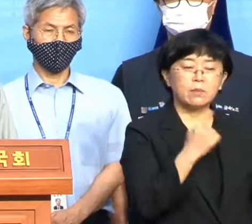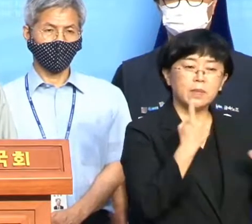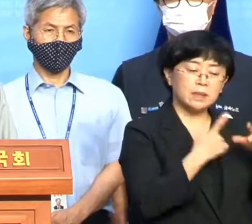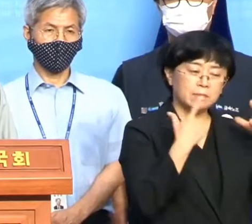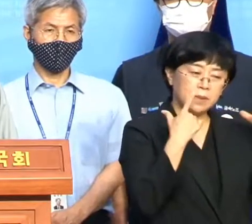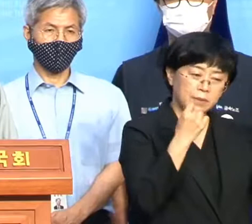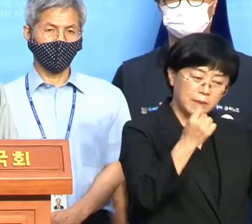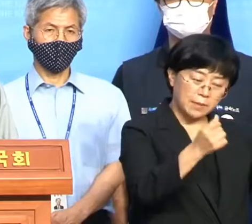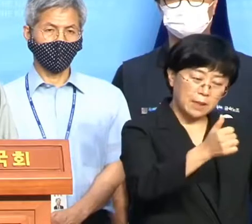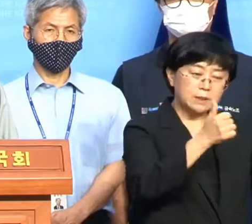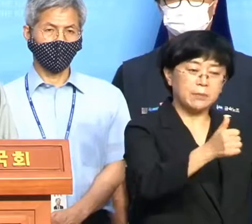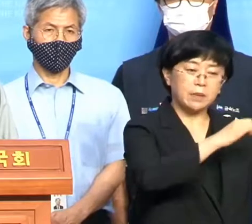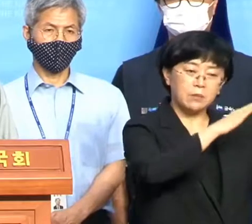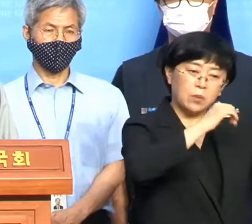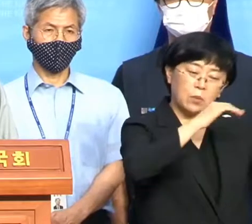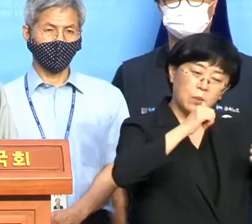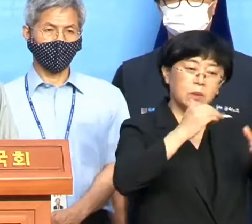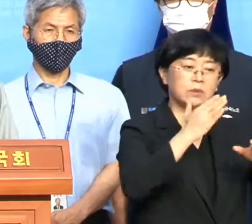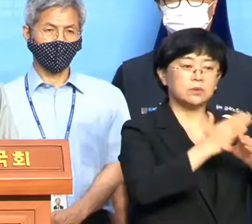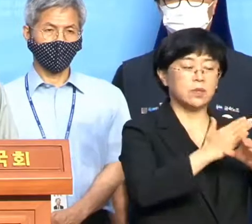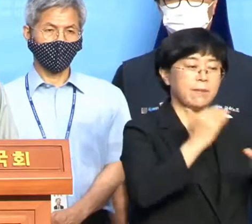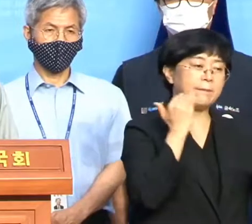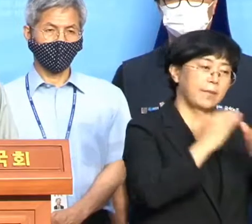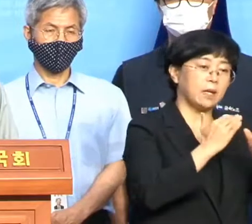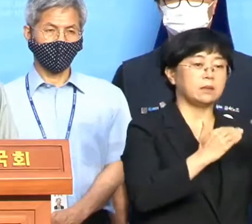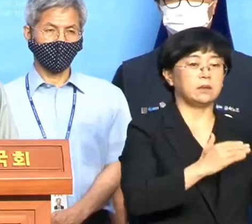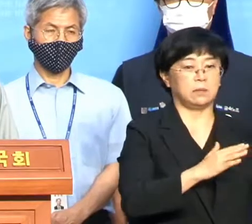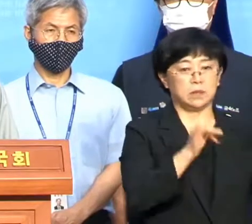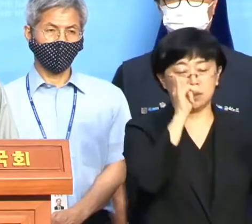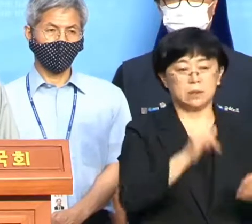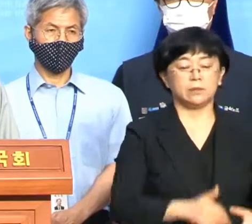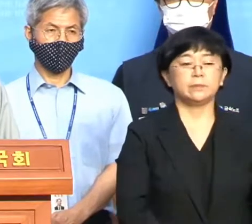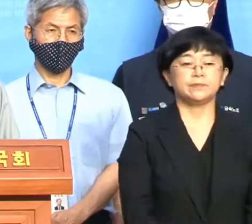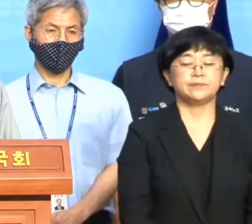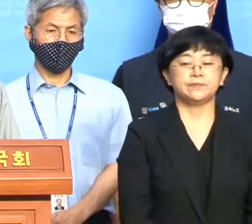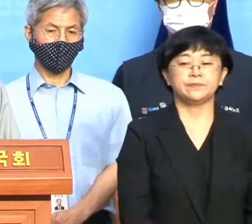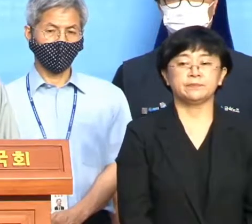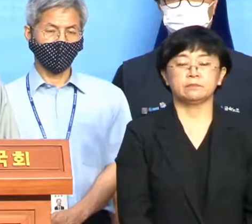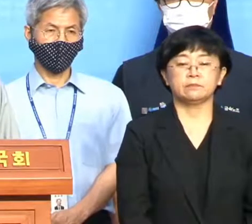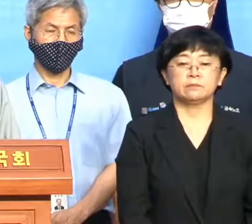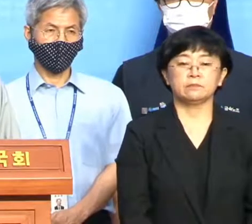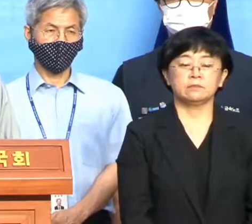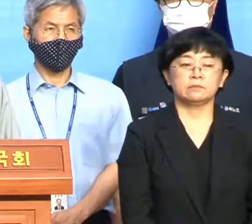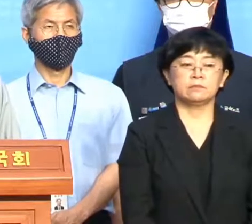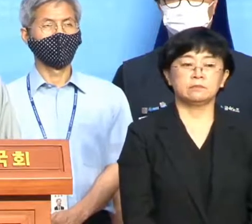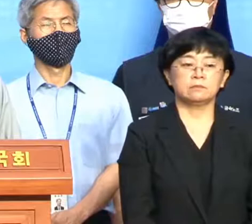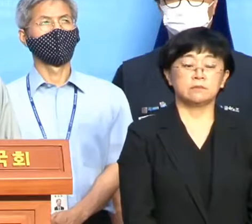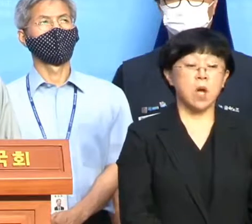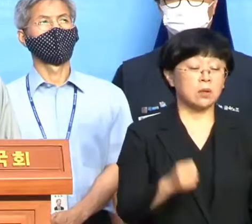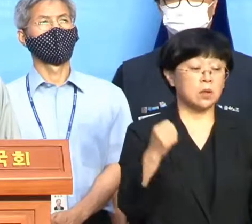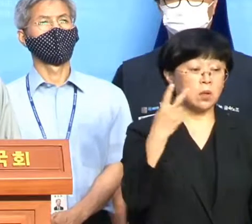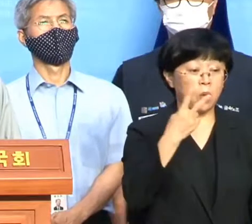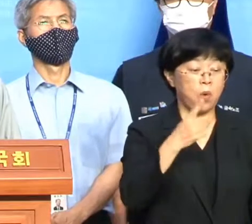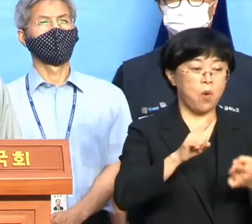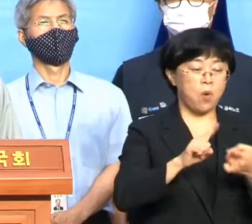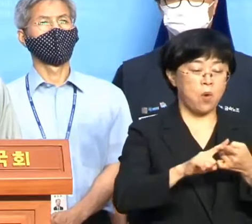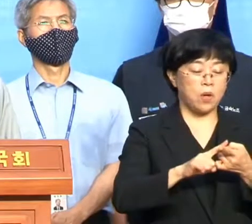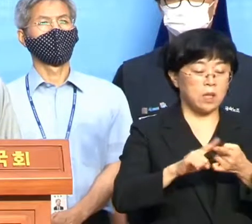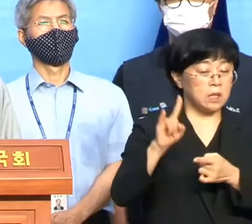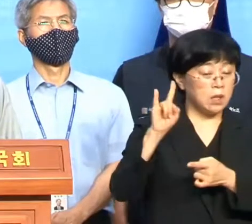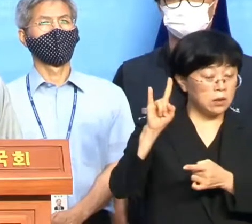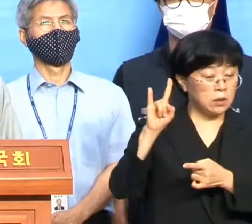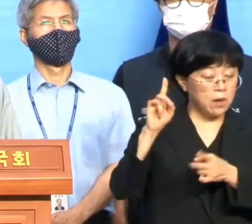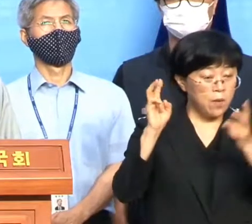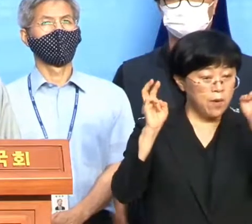재판을 받게 만들고 해고를 4명 하시겠어요 그리고 그 바닥을 치던 해낸 중고